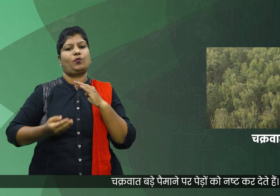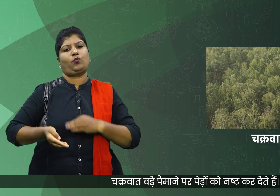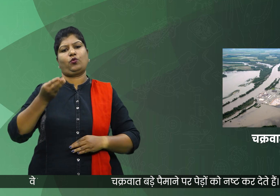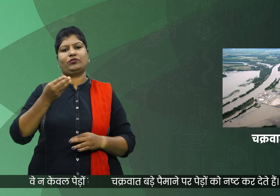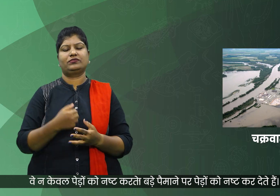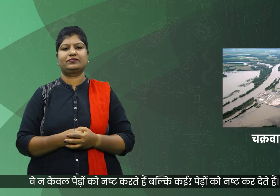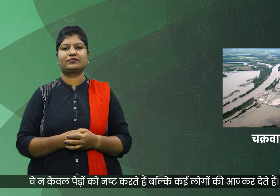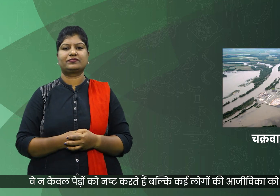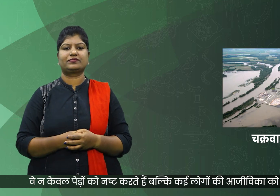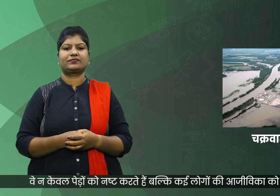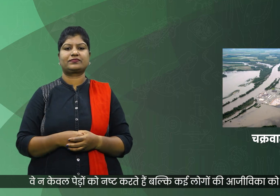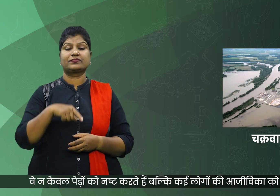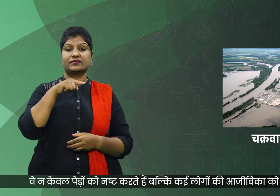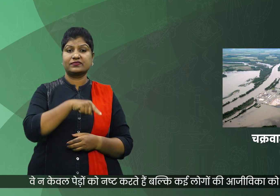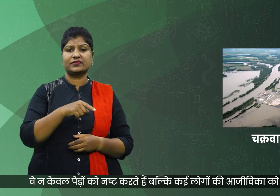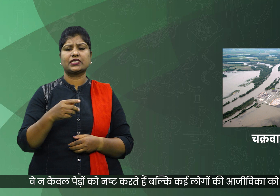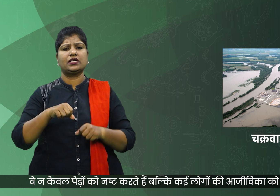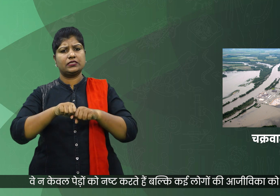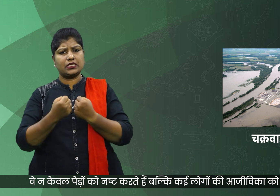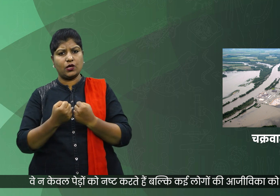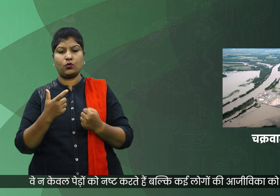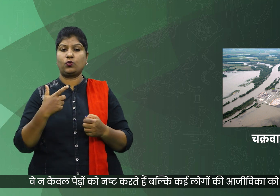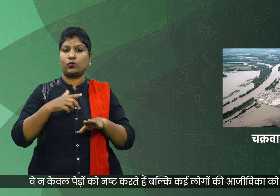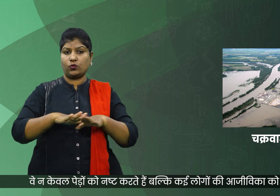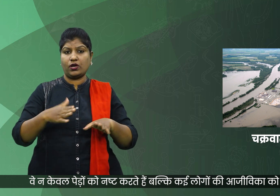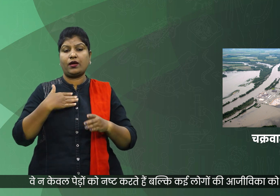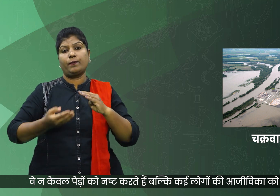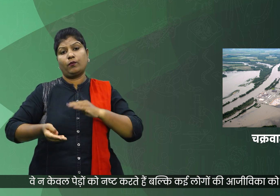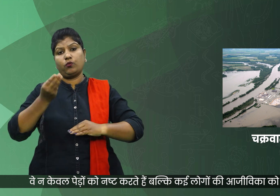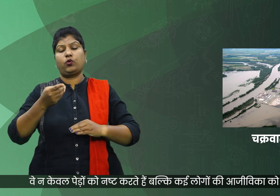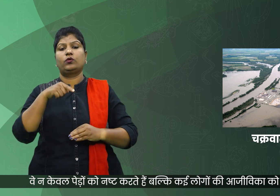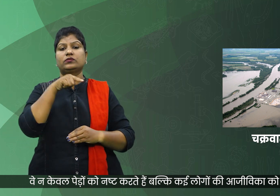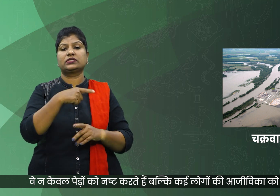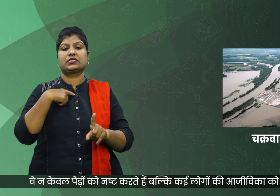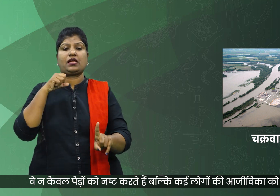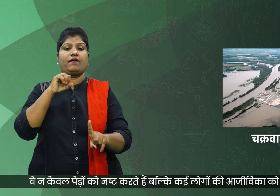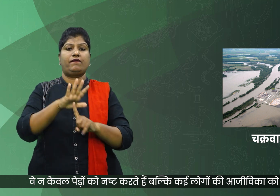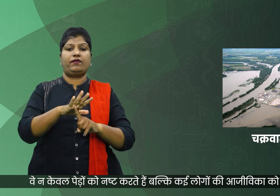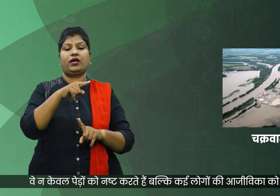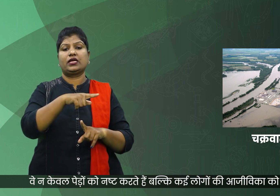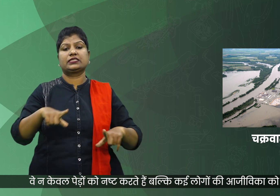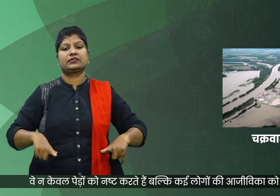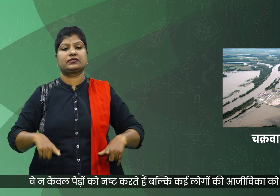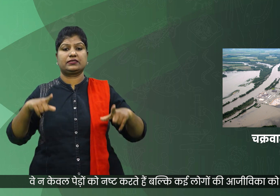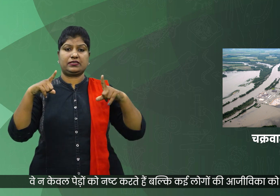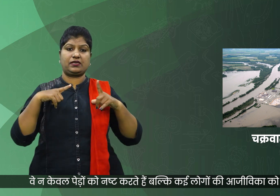वे न केवल पेड़ों को नश्ठ करते हैं, बलकि कई लोगों की आजीविका को भी प्रभावेत करते